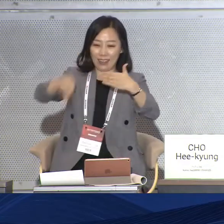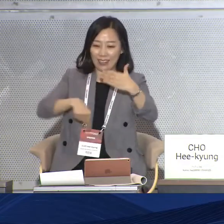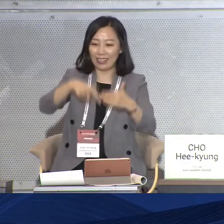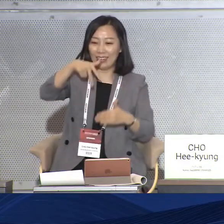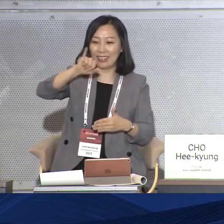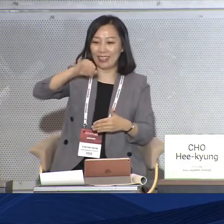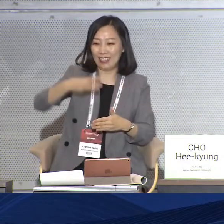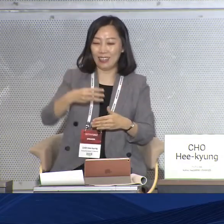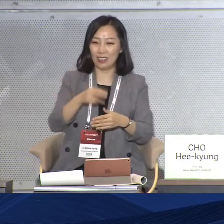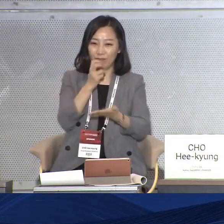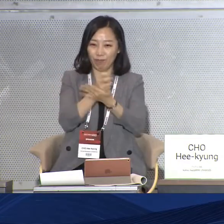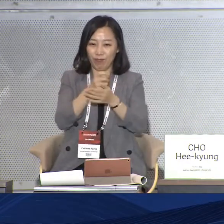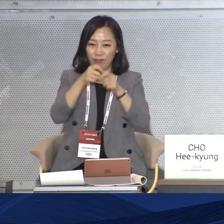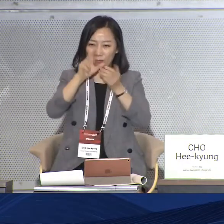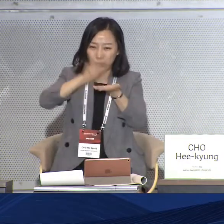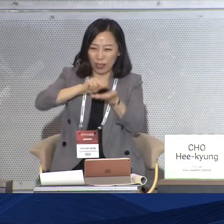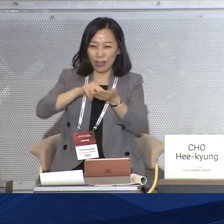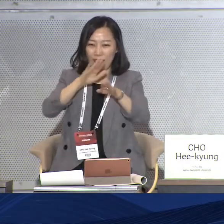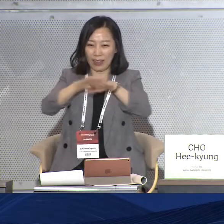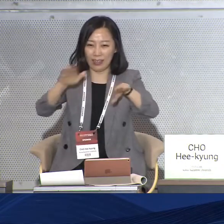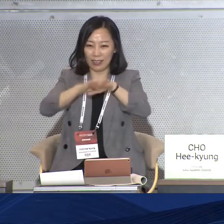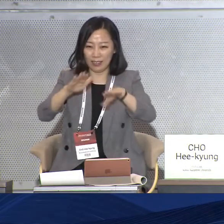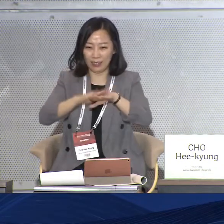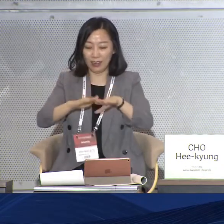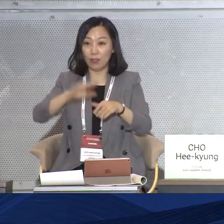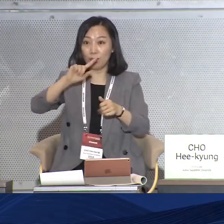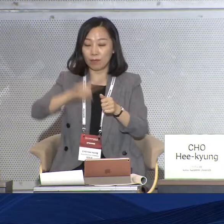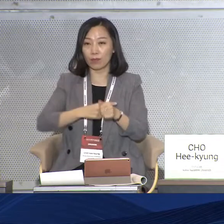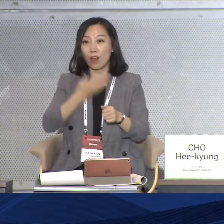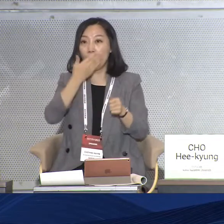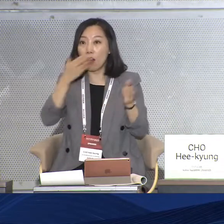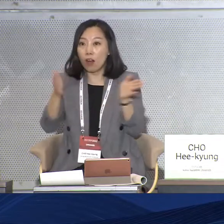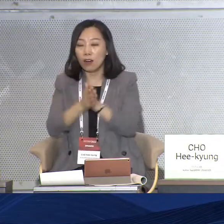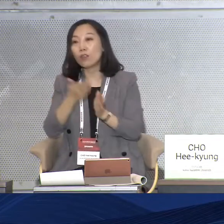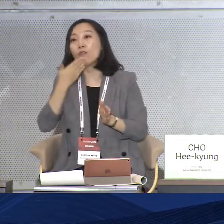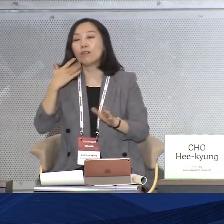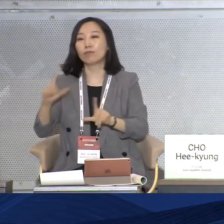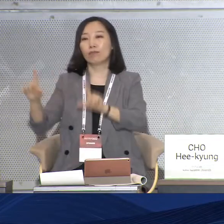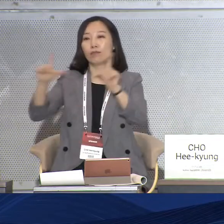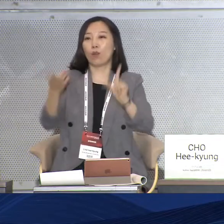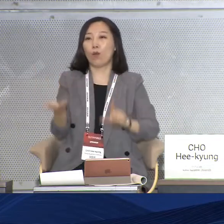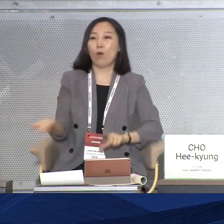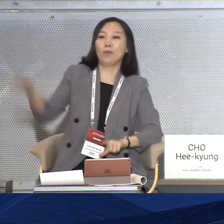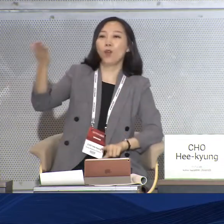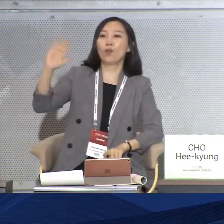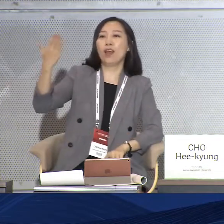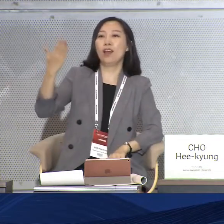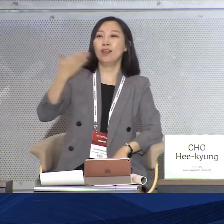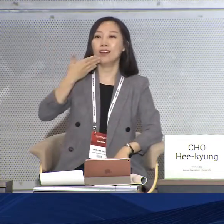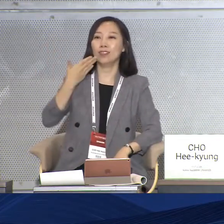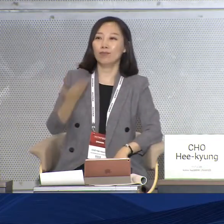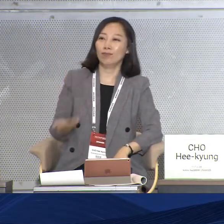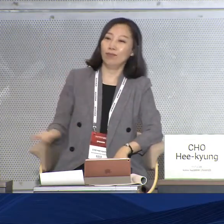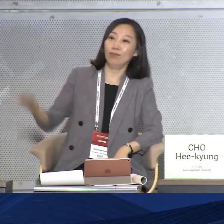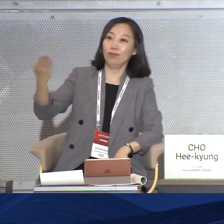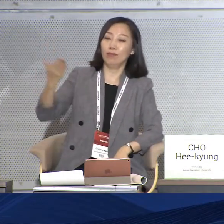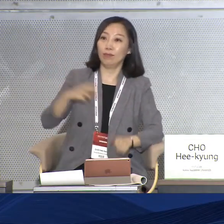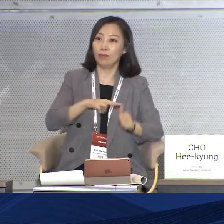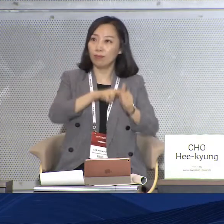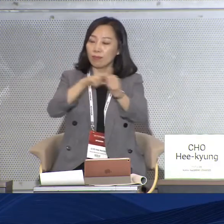이럼으로써 양적 성장의 버금가는 질적 성장이 이루어지기 위한 지침 매뉴얼들을 통해서 농인의